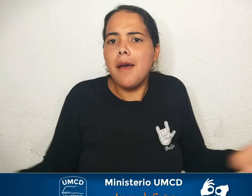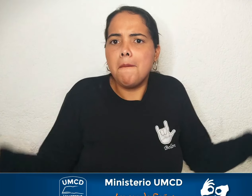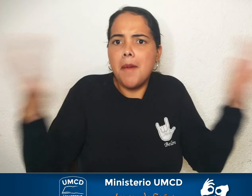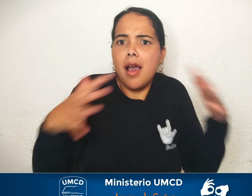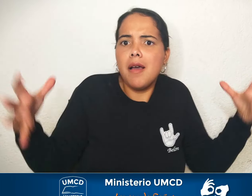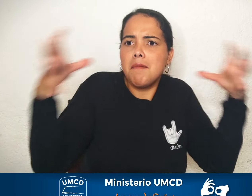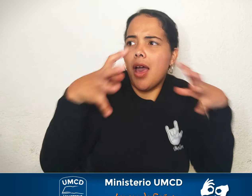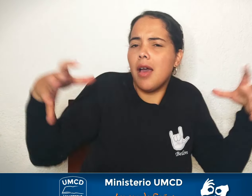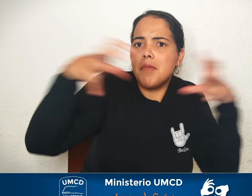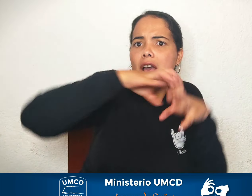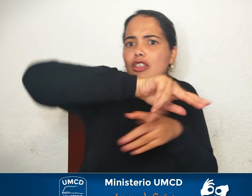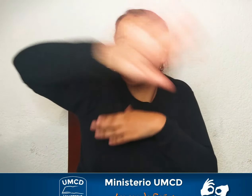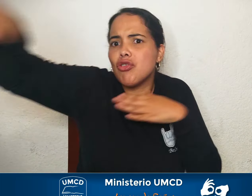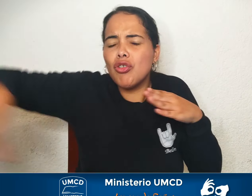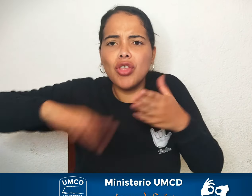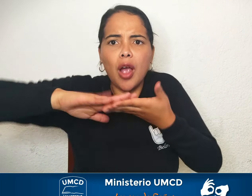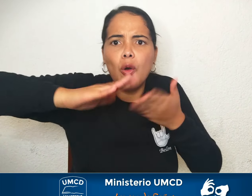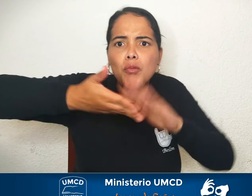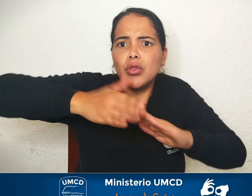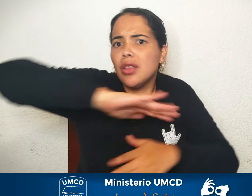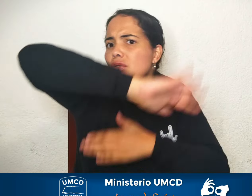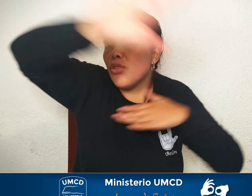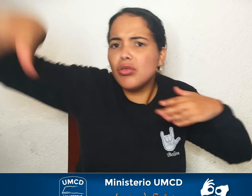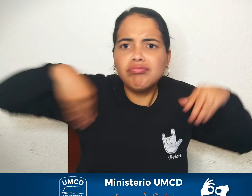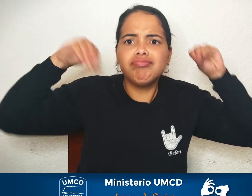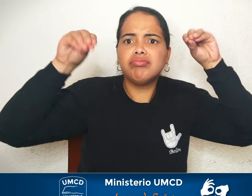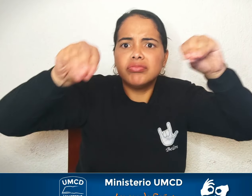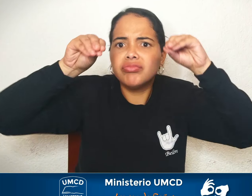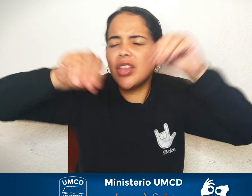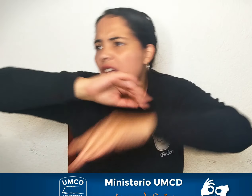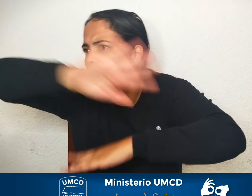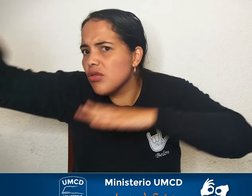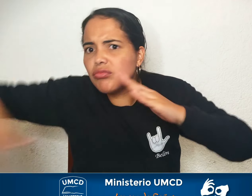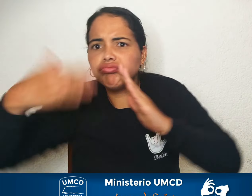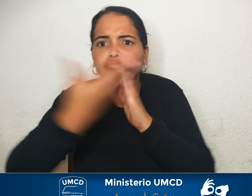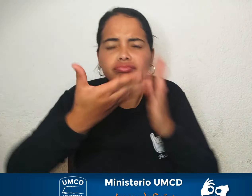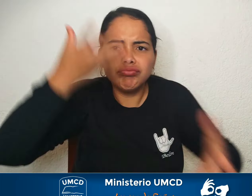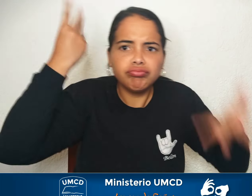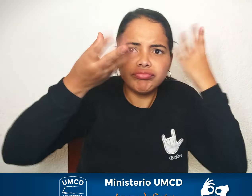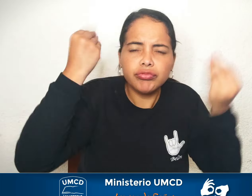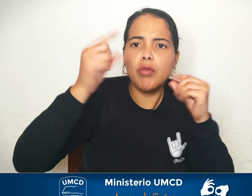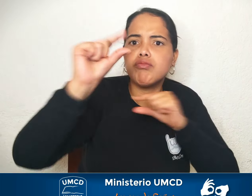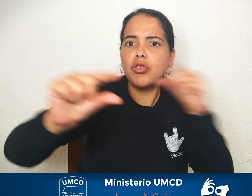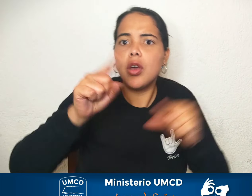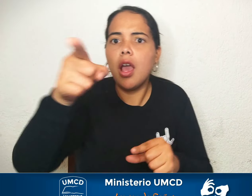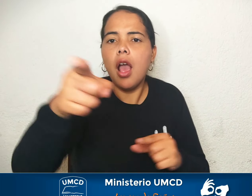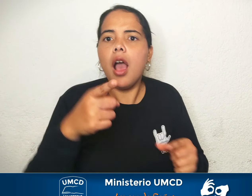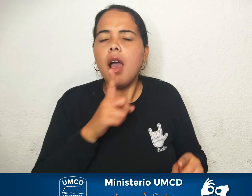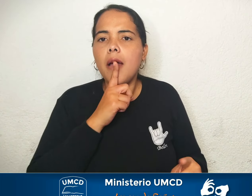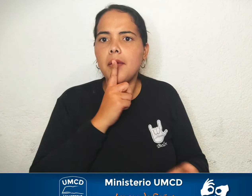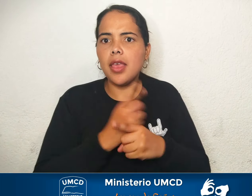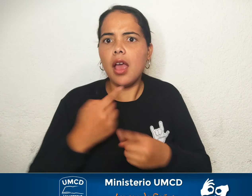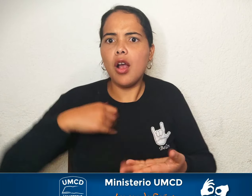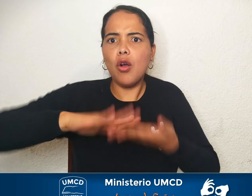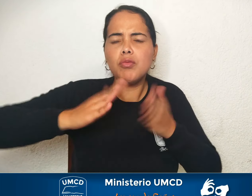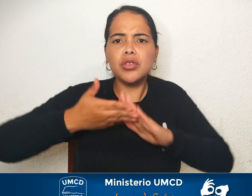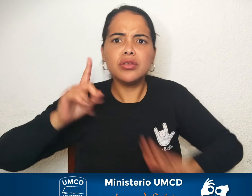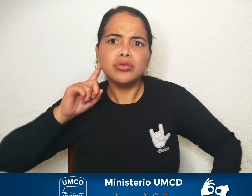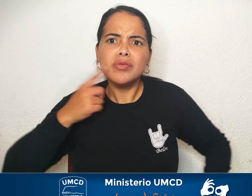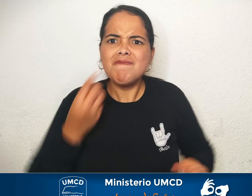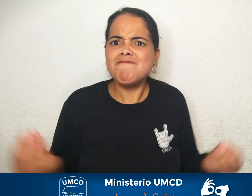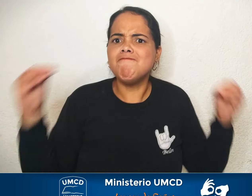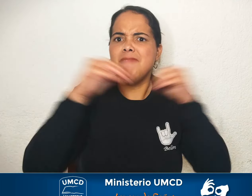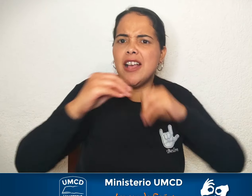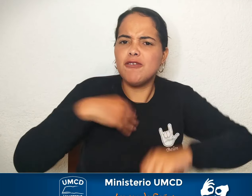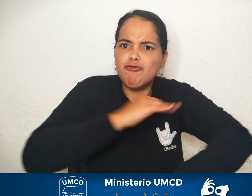Dios. Es Él el que hace la obra. Es Él el que va transformándonos, el que va moldeándonos. Recuerda que Él tiene el